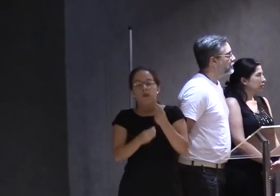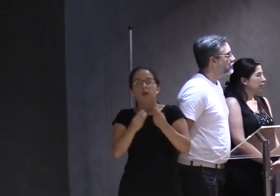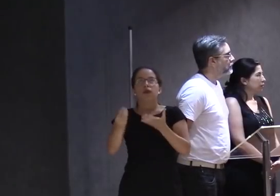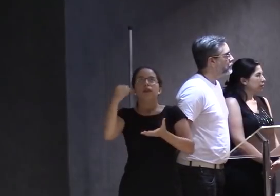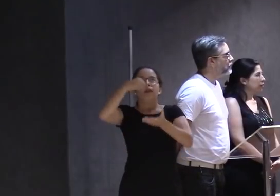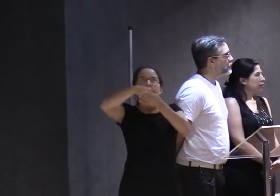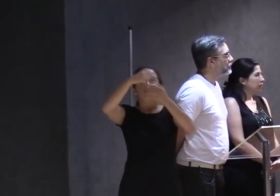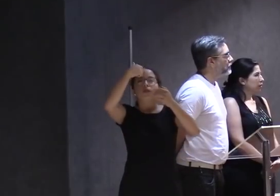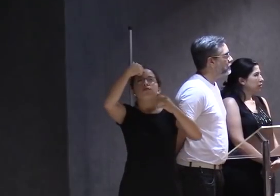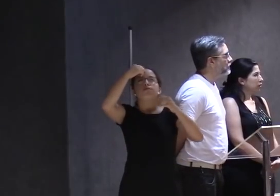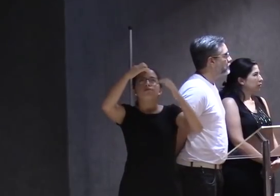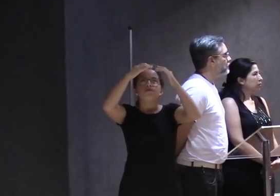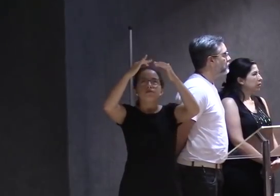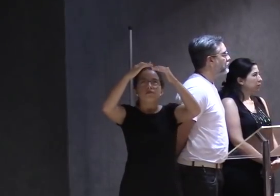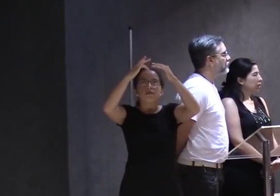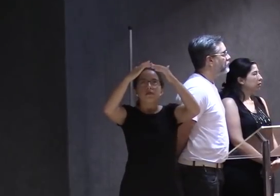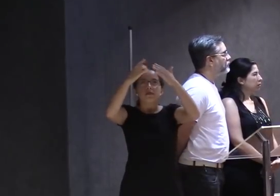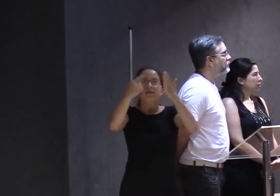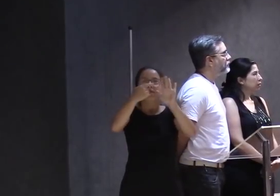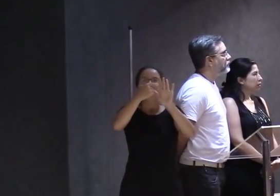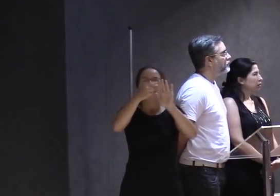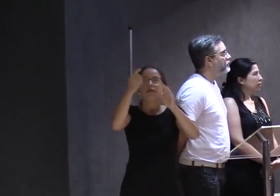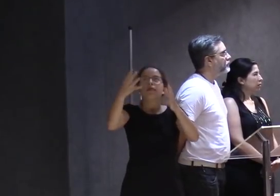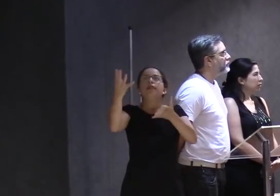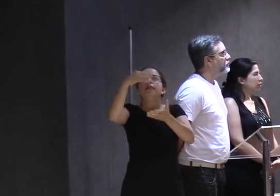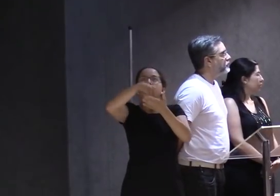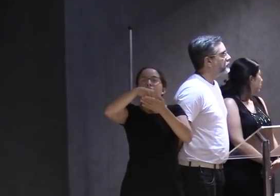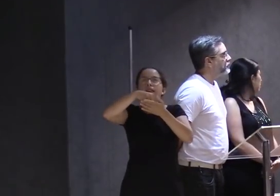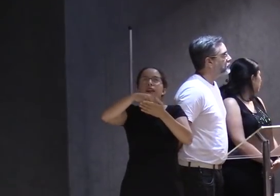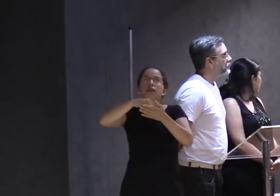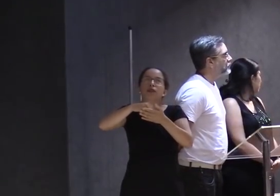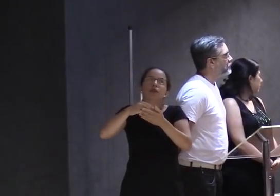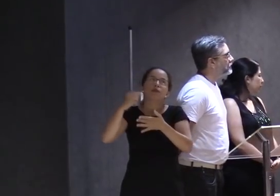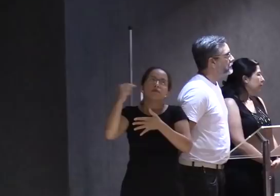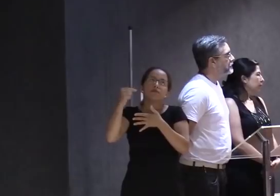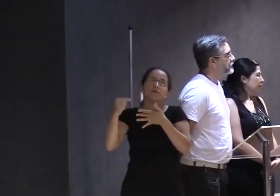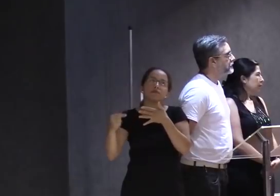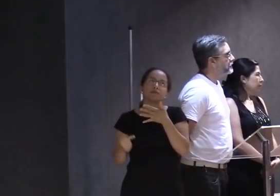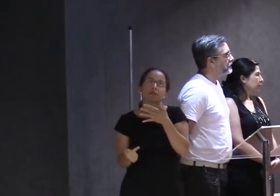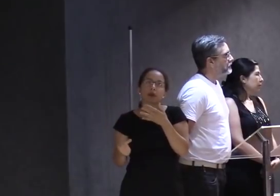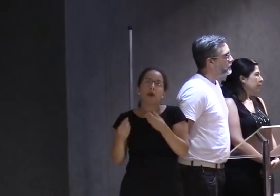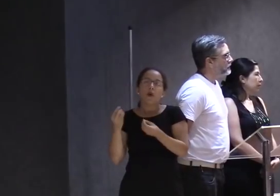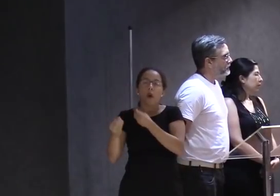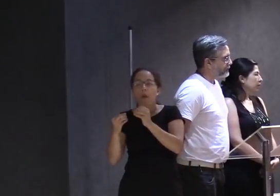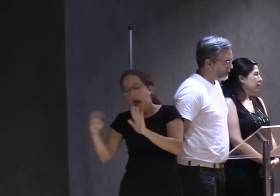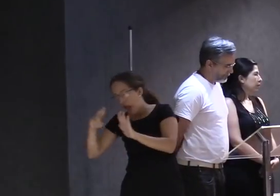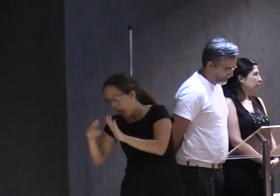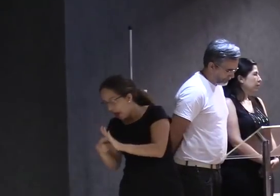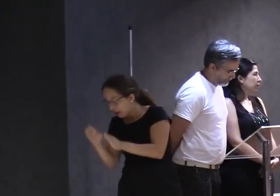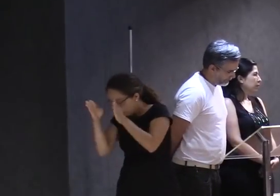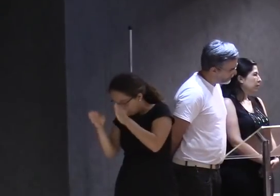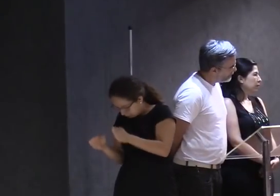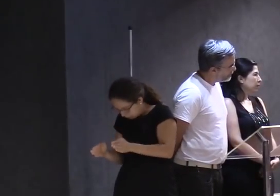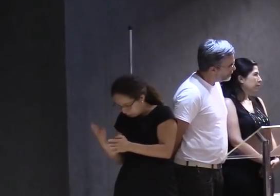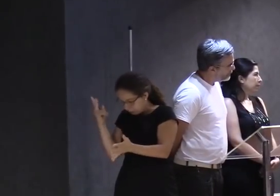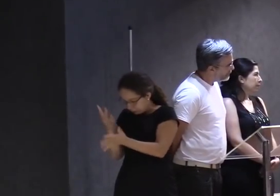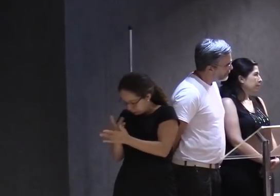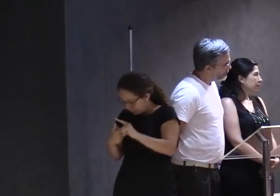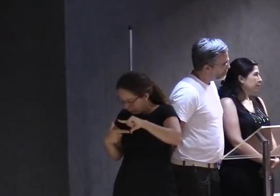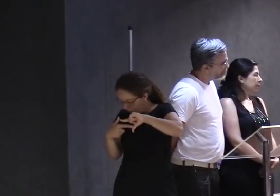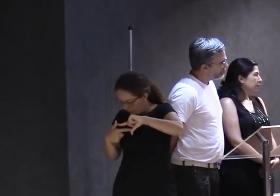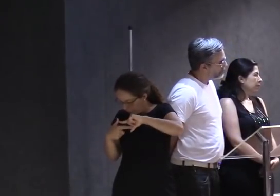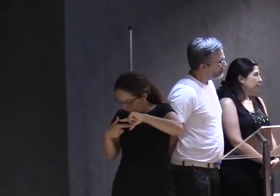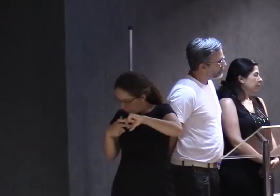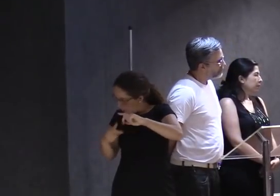para que a gente consiga quebrar isso, né? Esses paradigmas. Okay, but let's go to